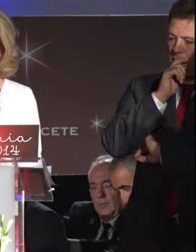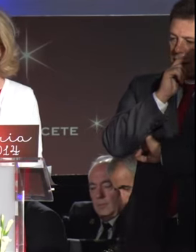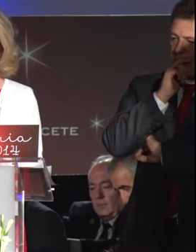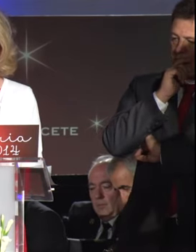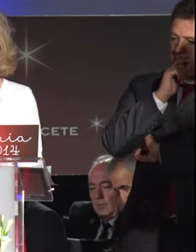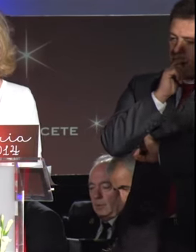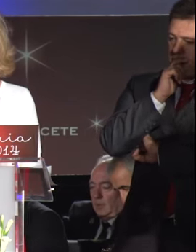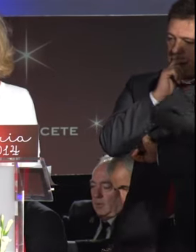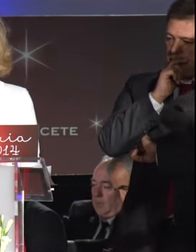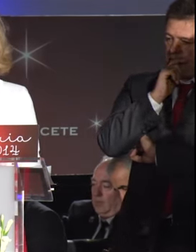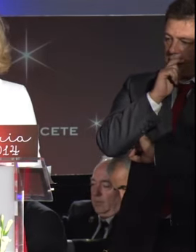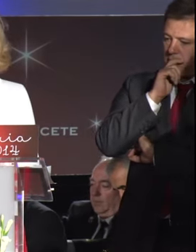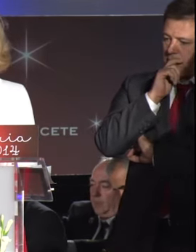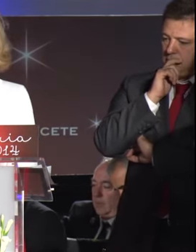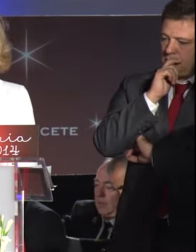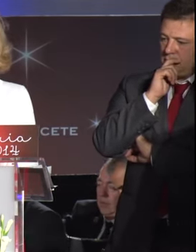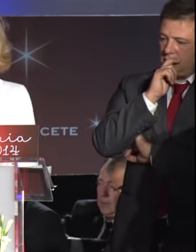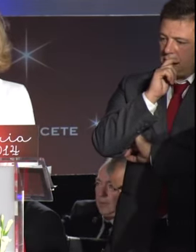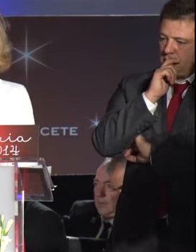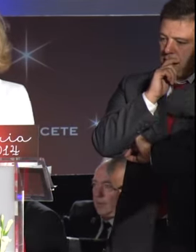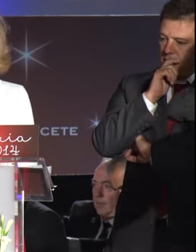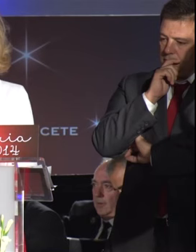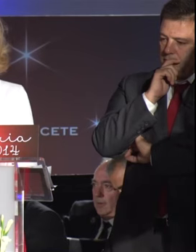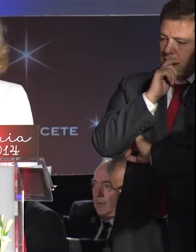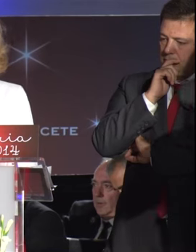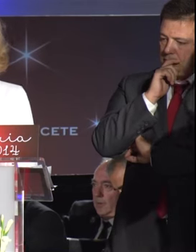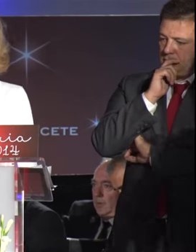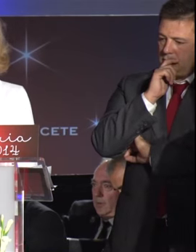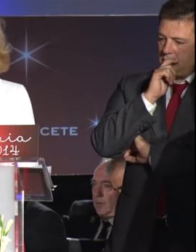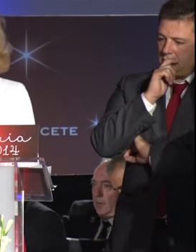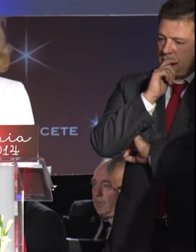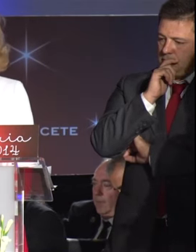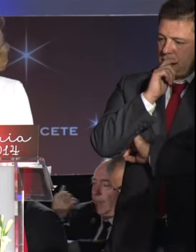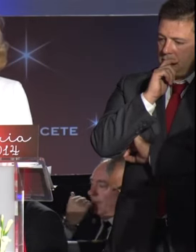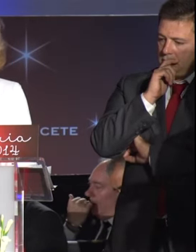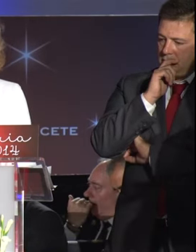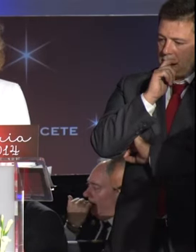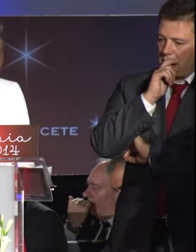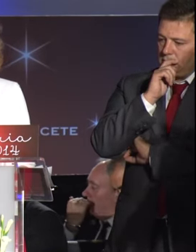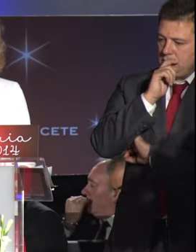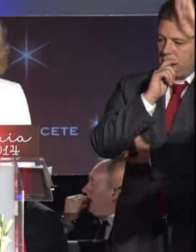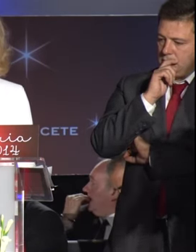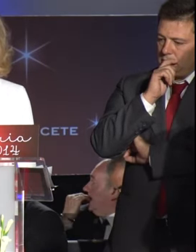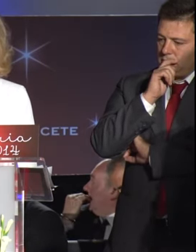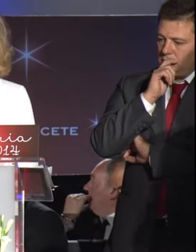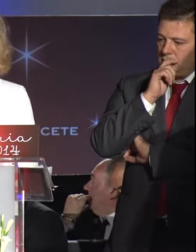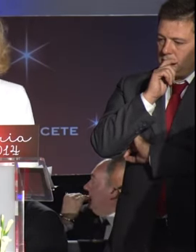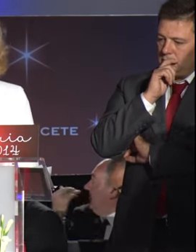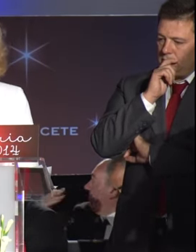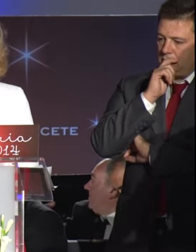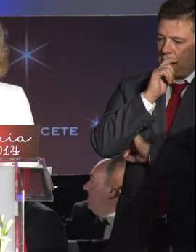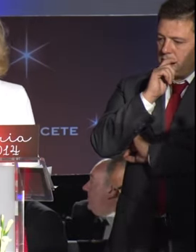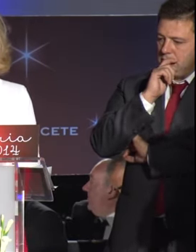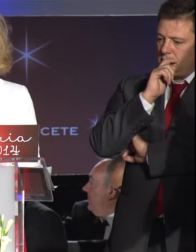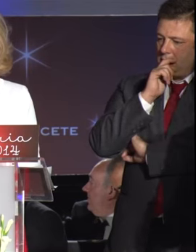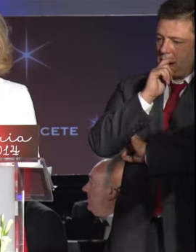gente llana y noble de esta tierra, se expondrá a la provincia, a España y al mundo entero. Por ello, les